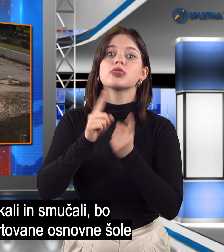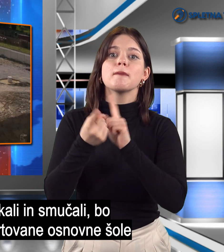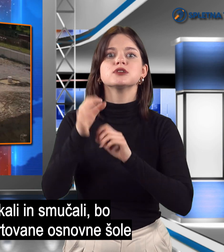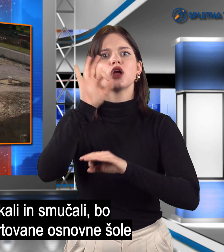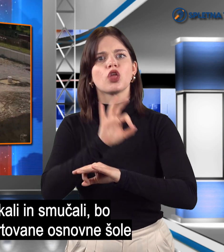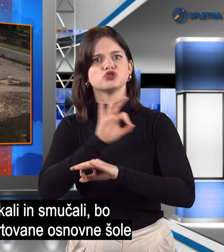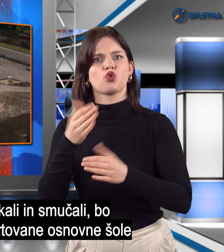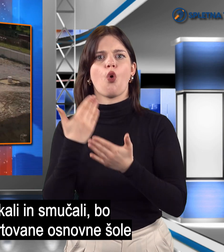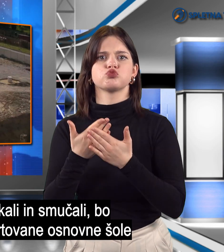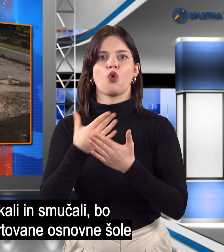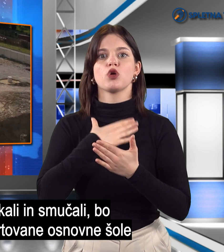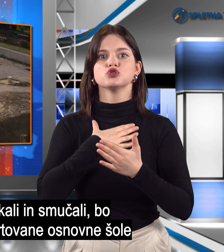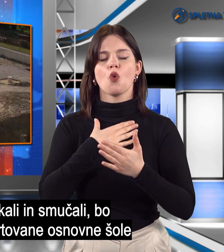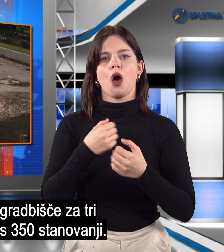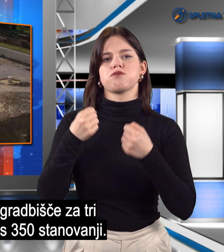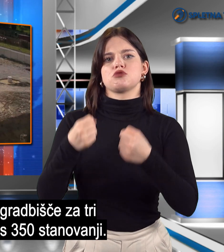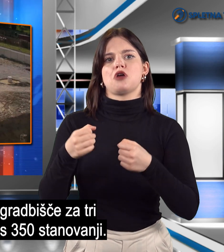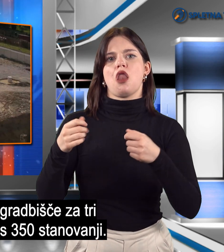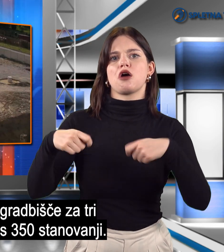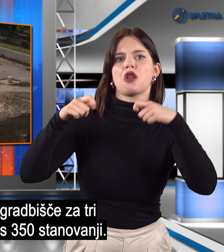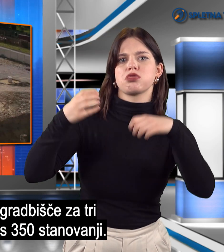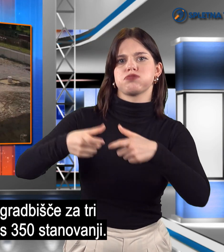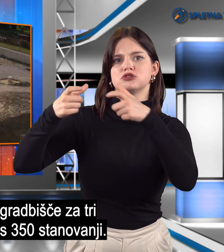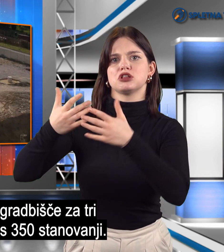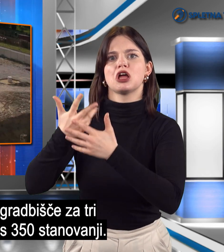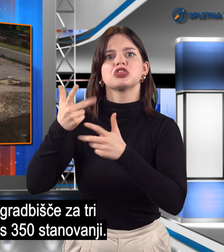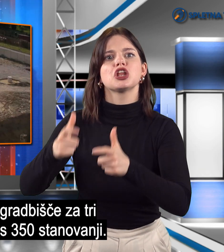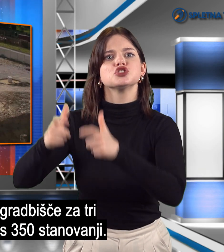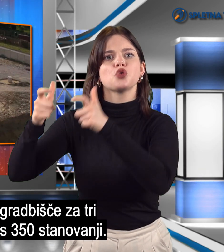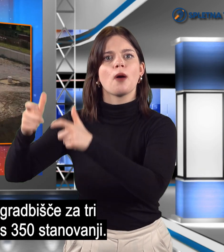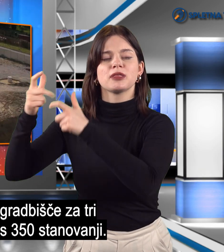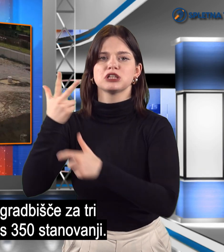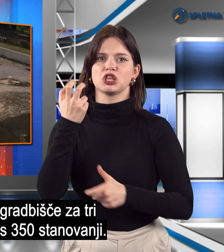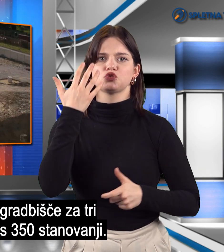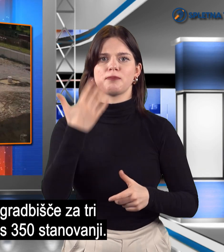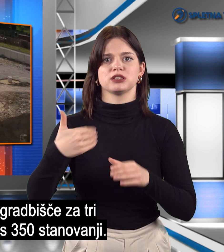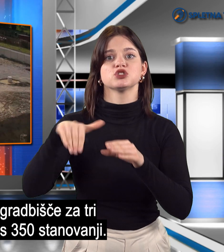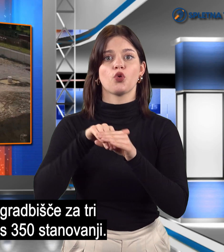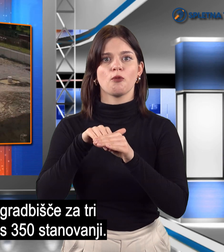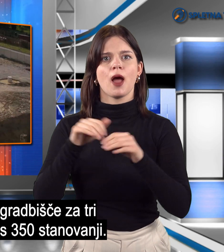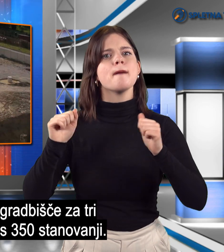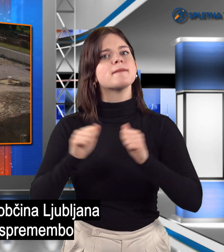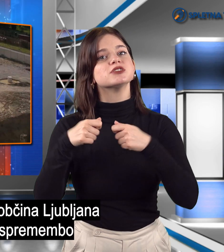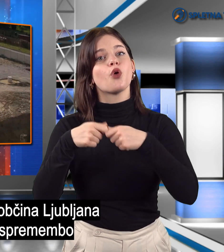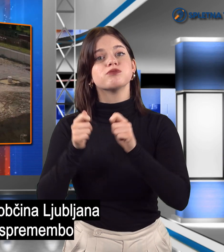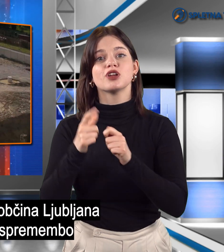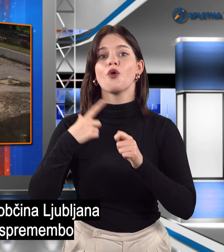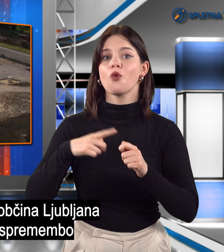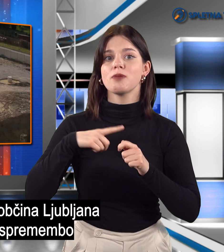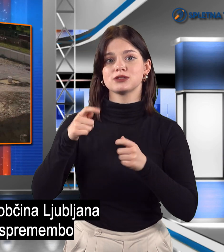načrtovane osnovne šole postala gradbišče za 3 stolpnice s 350 stanovanji. Mestna občina Ljubljana